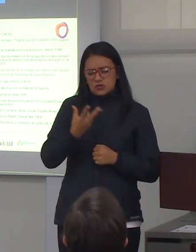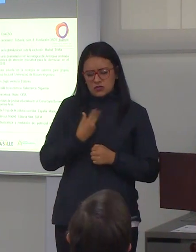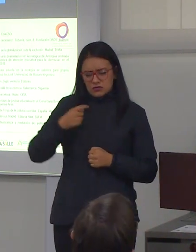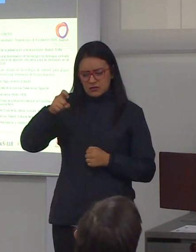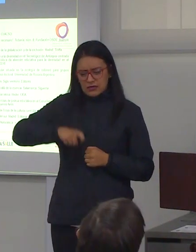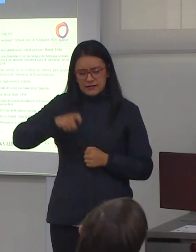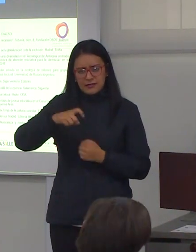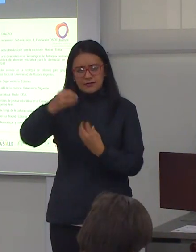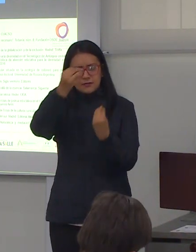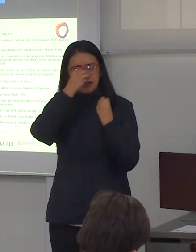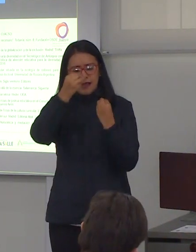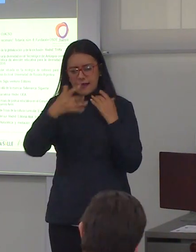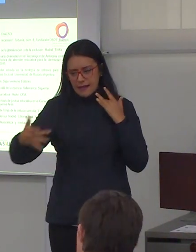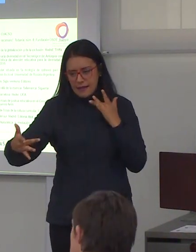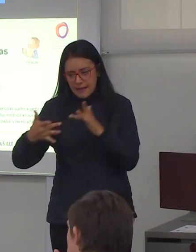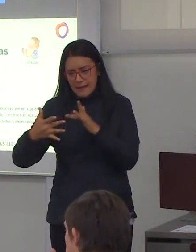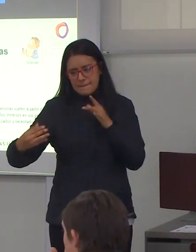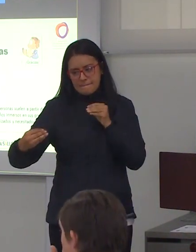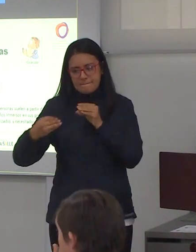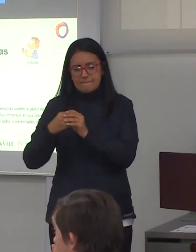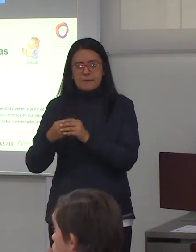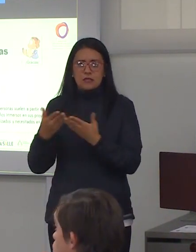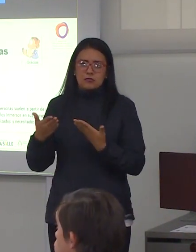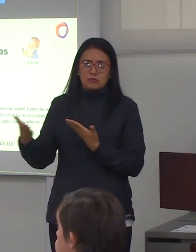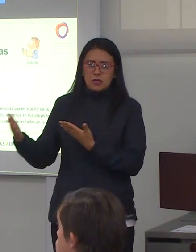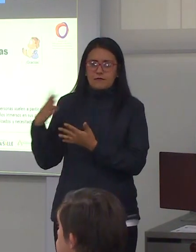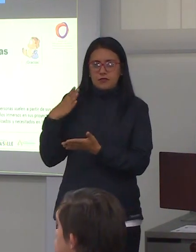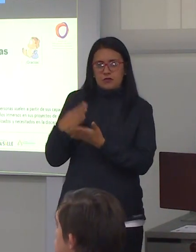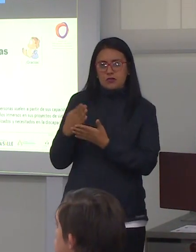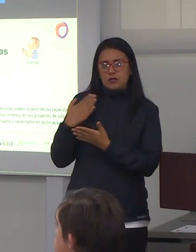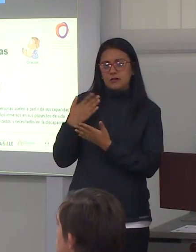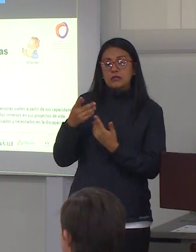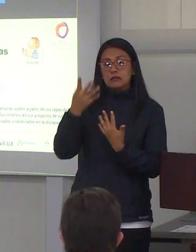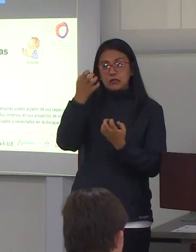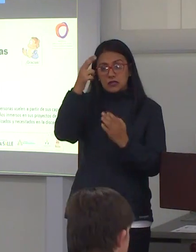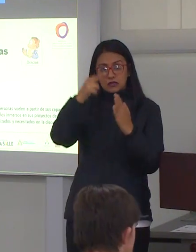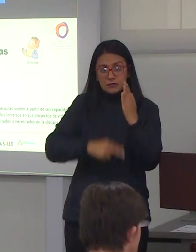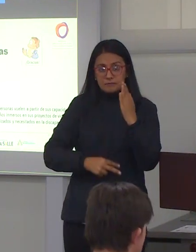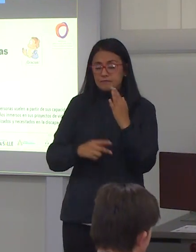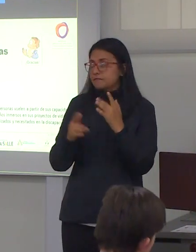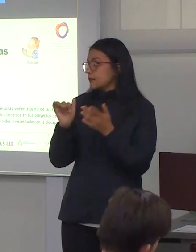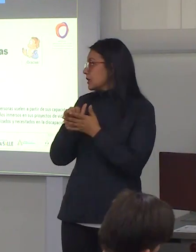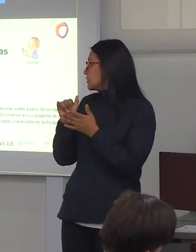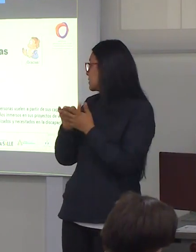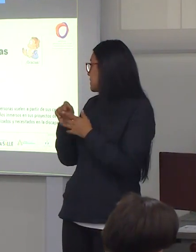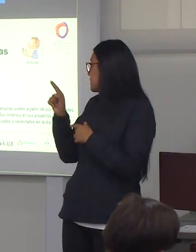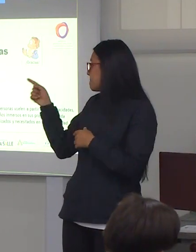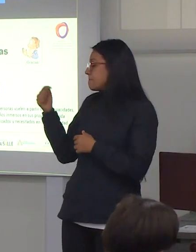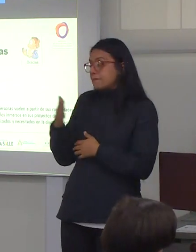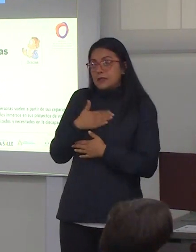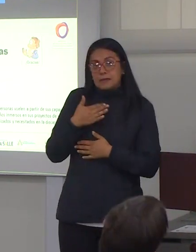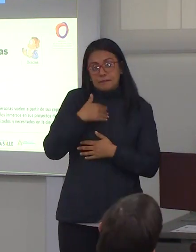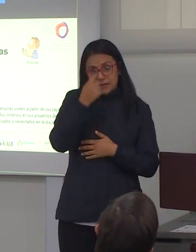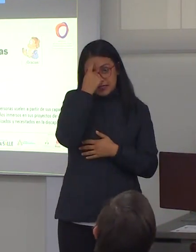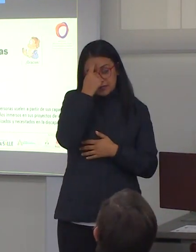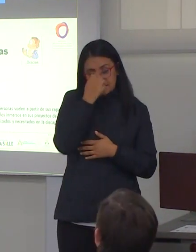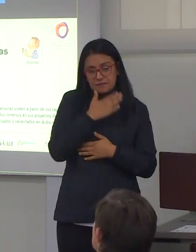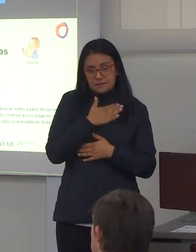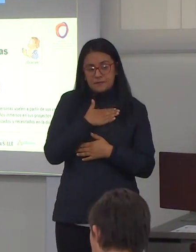formación en empatía bueno aquí les dejo la bibliografía y si quiero leerles este es mi este es mi pensamiento